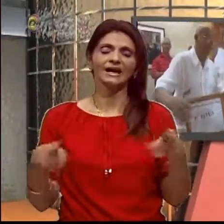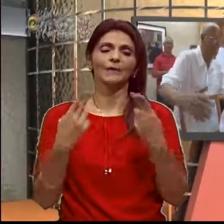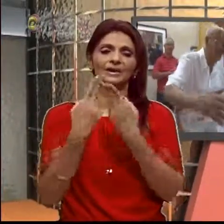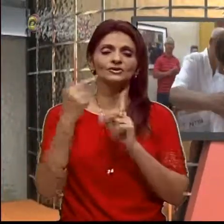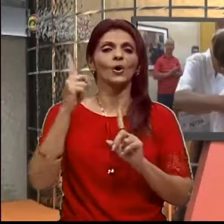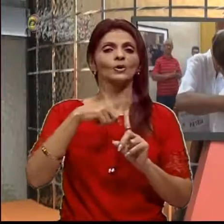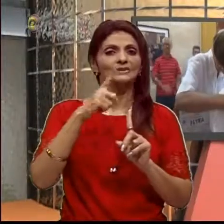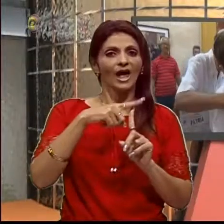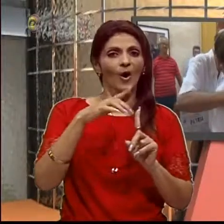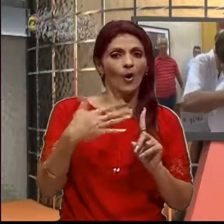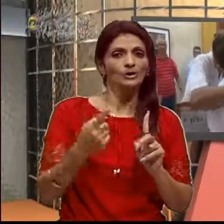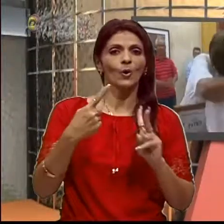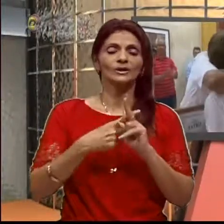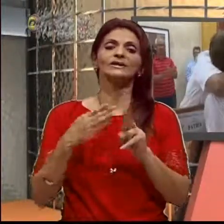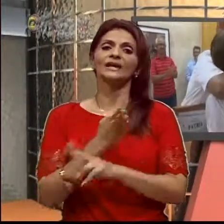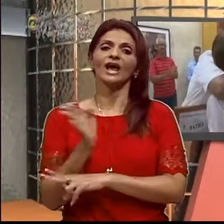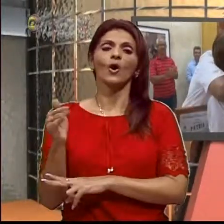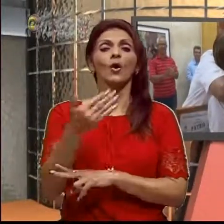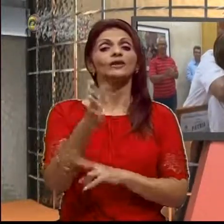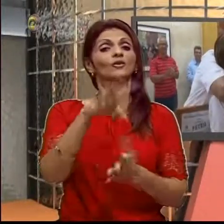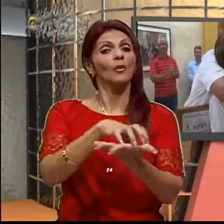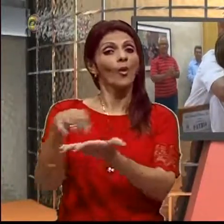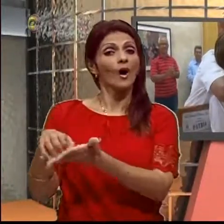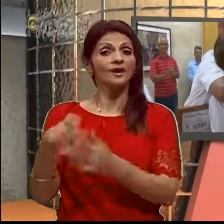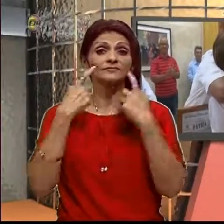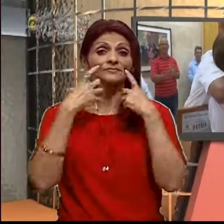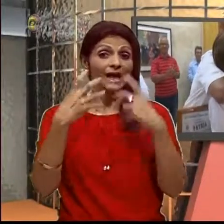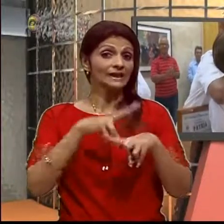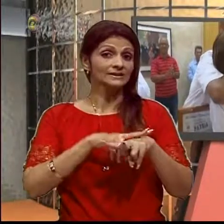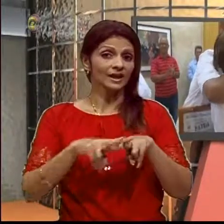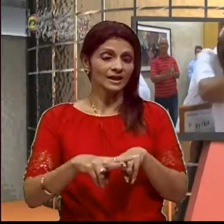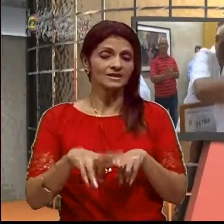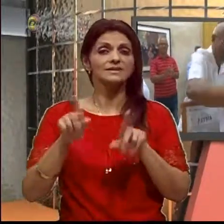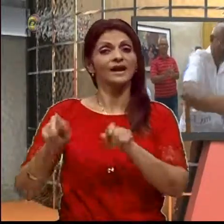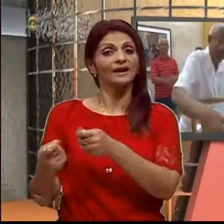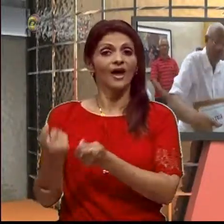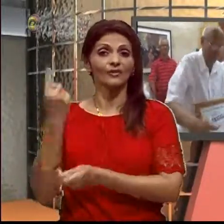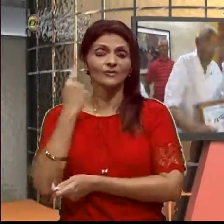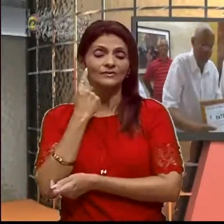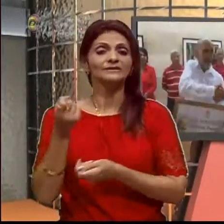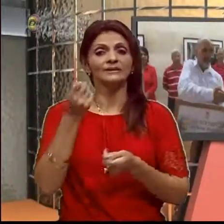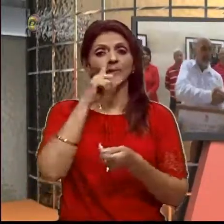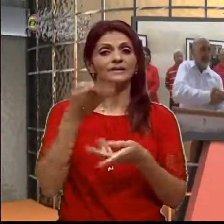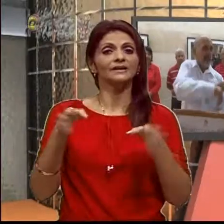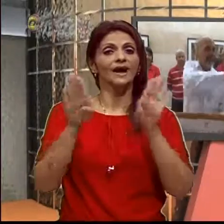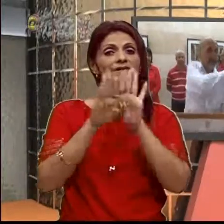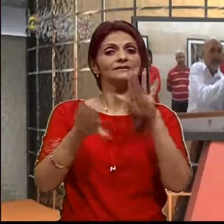y recorridos por sitios de interés. La cita radial concluye este 22 de junio.